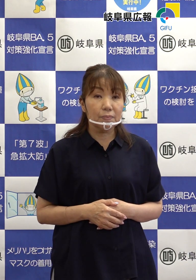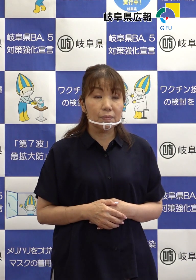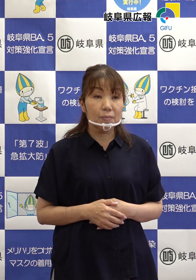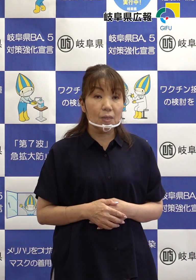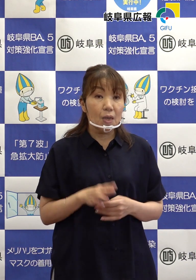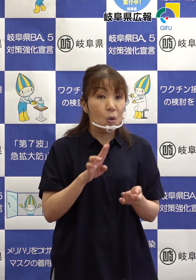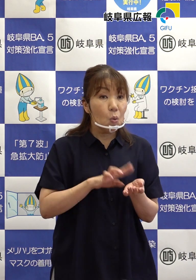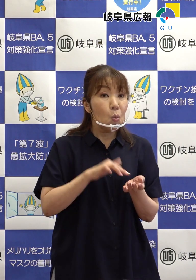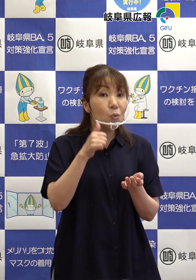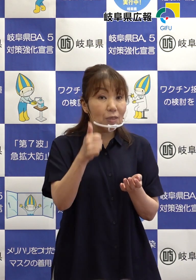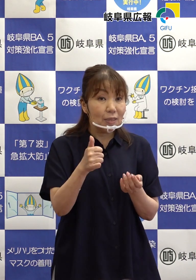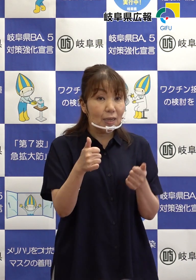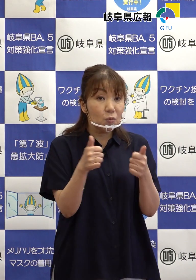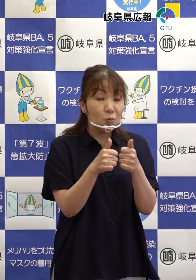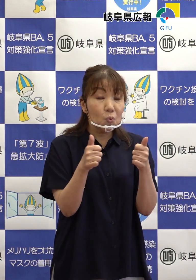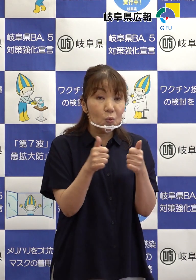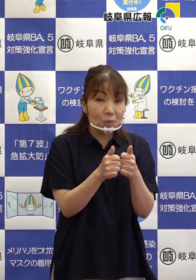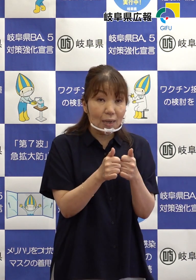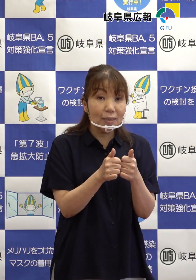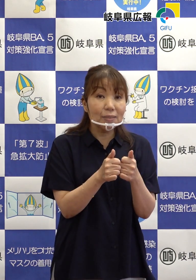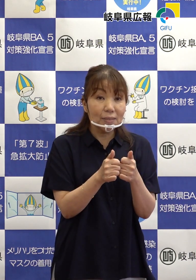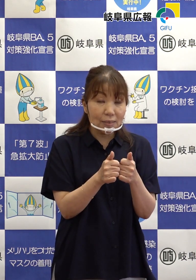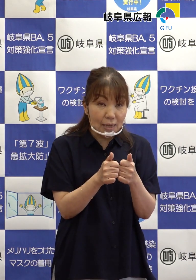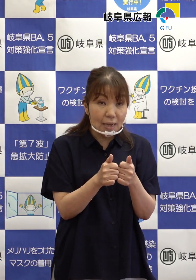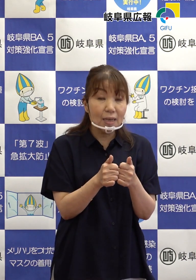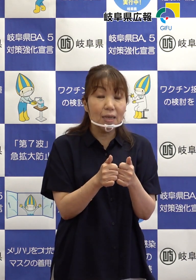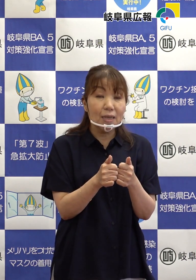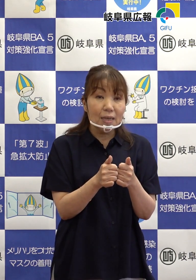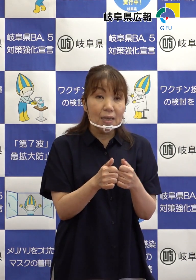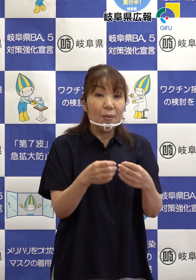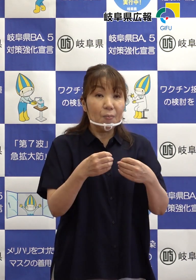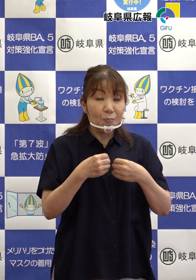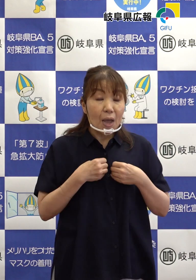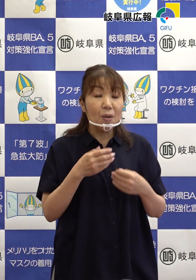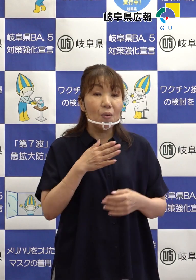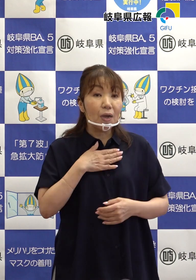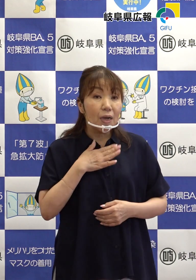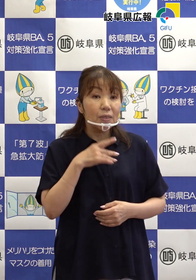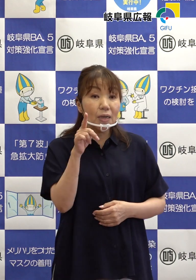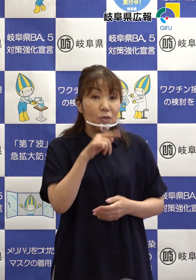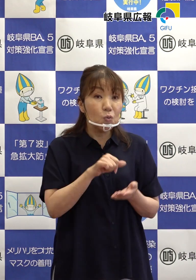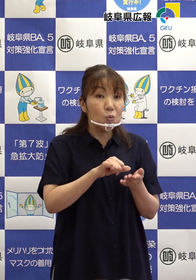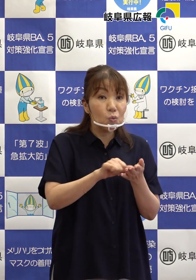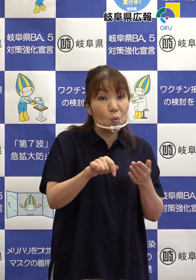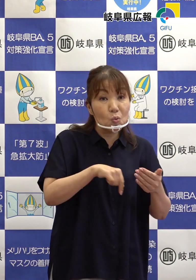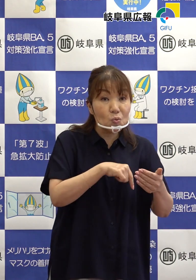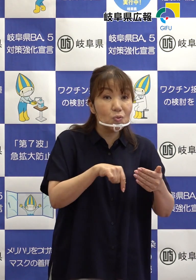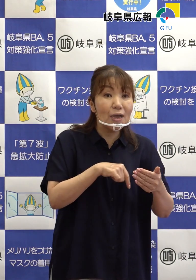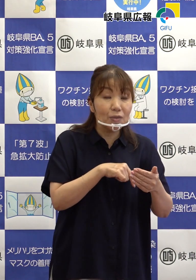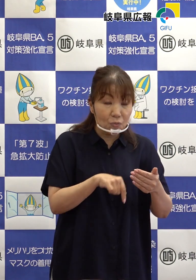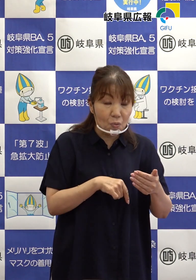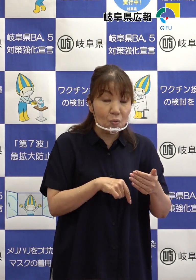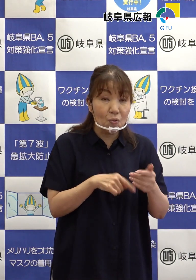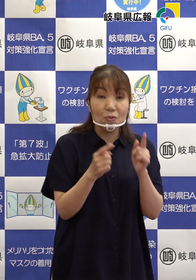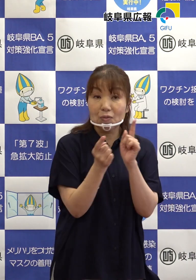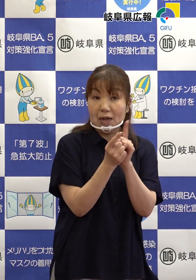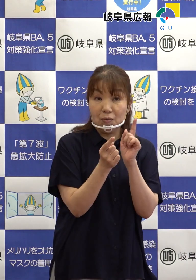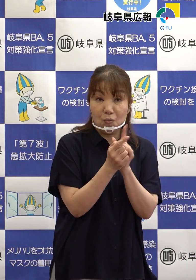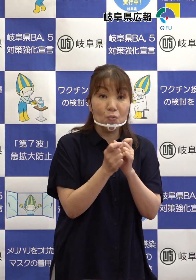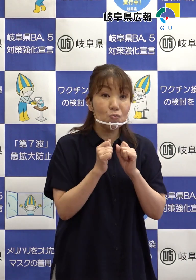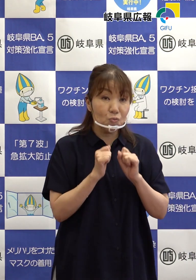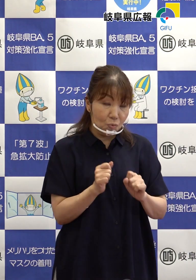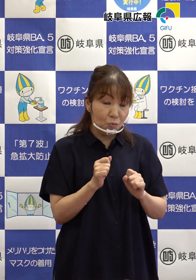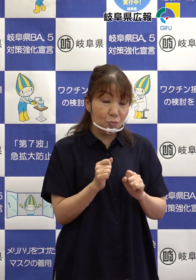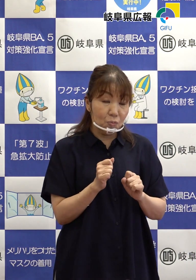医師と相談をして陽性だった方の登録形ですね確認登録ないですね対応していくという